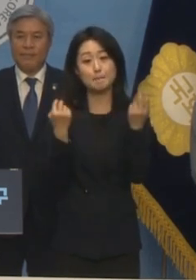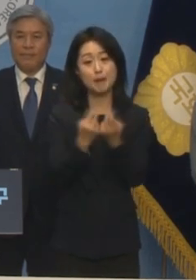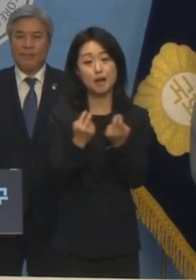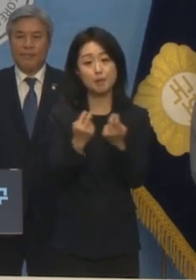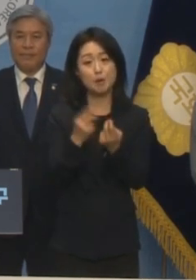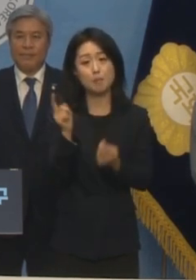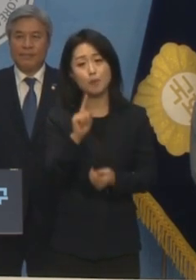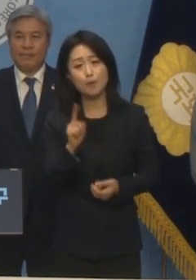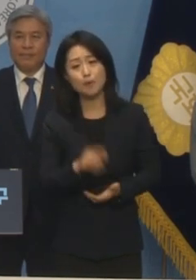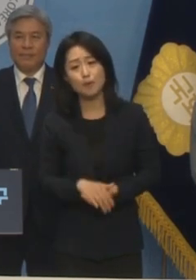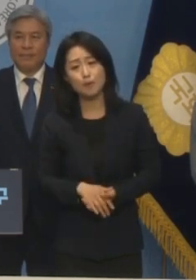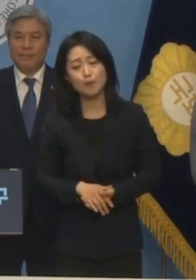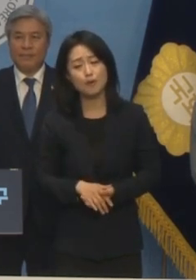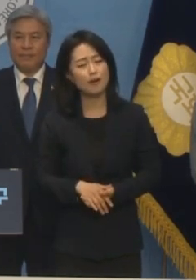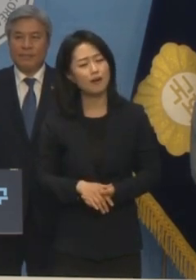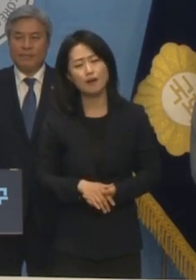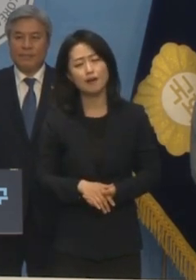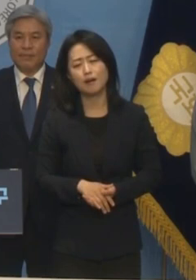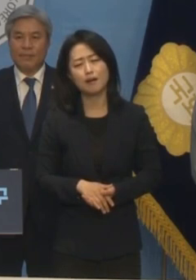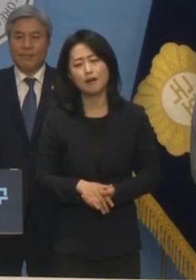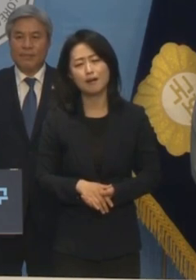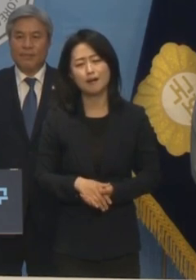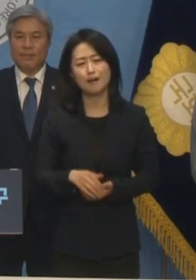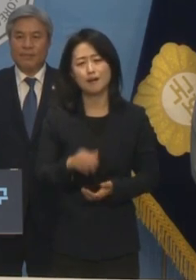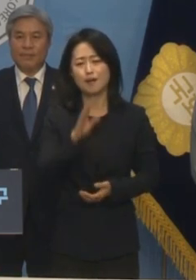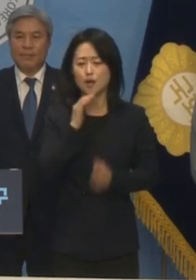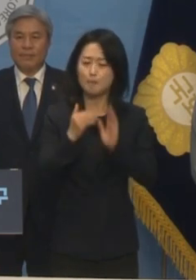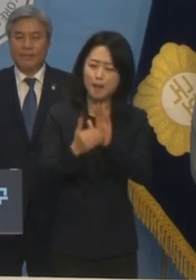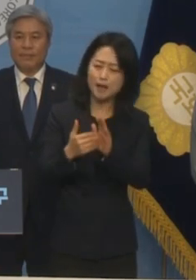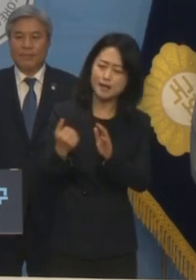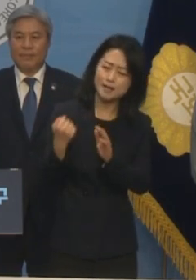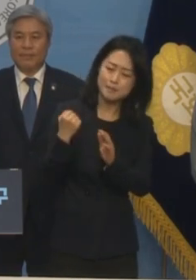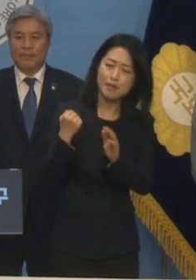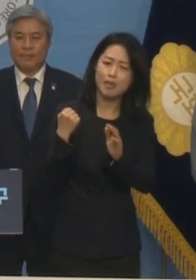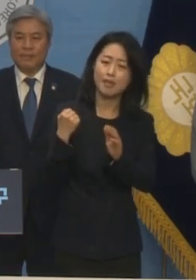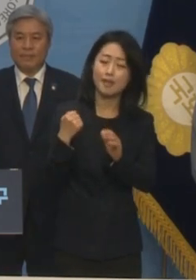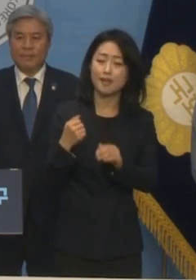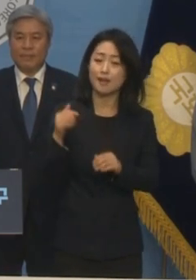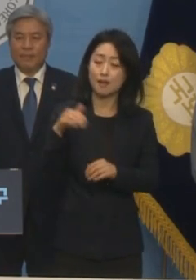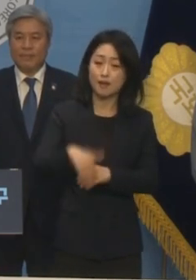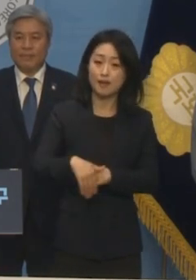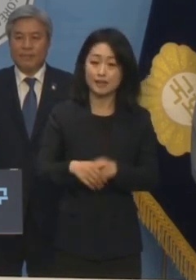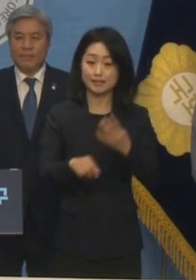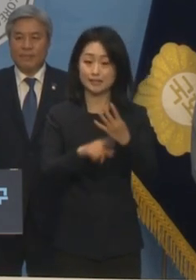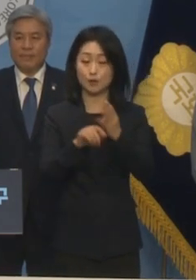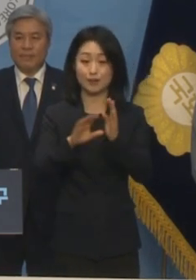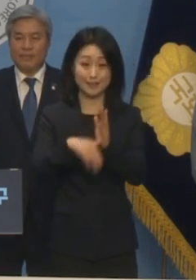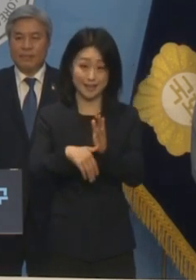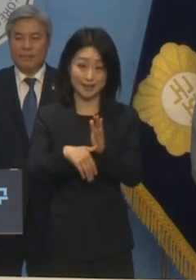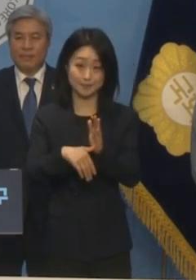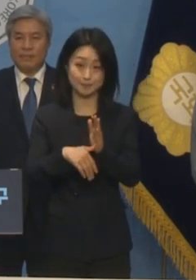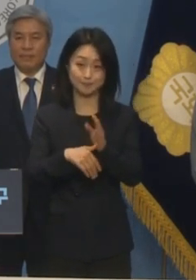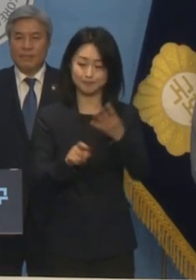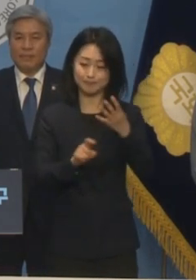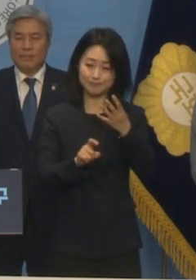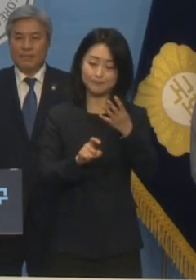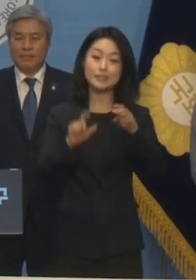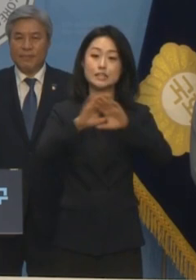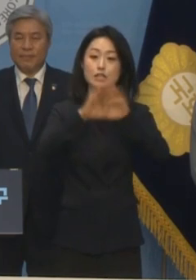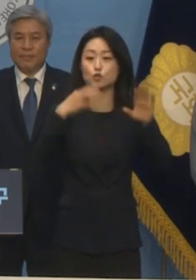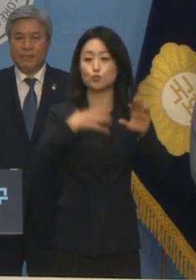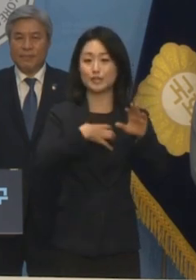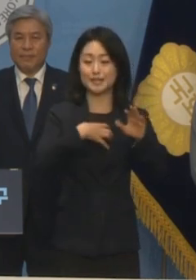있는 가능성이 점점 사라지고 있습니다. 지난 4월 22일 지구의 날을 맞이해 국회 기후위기 시계가